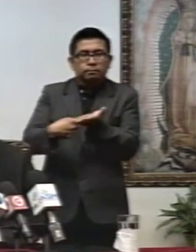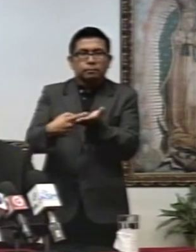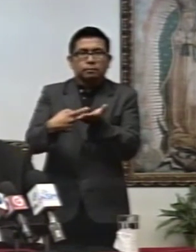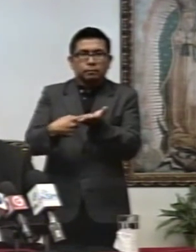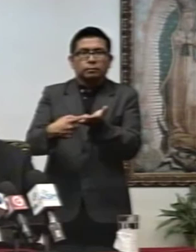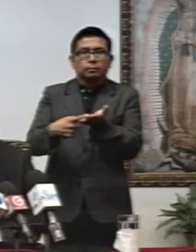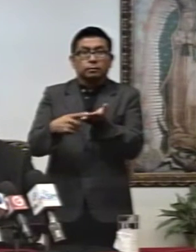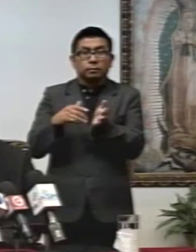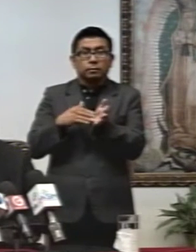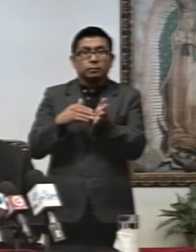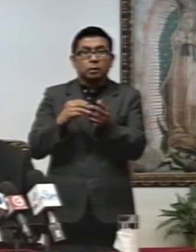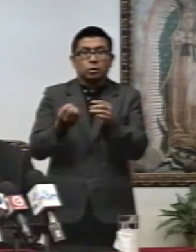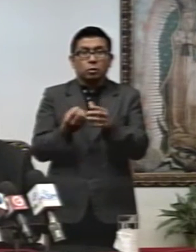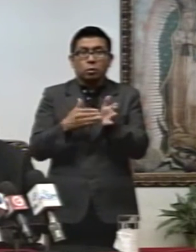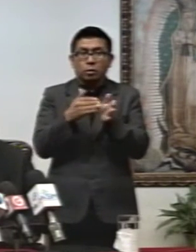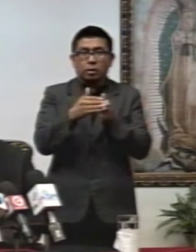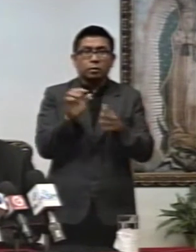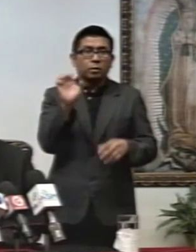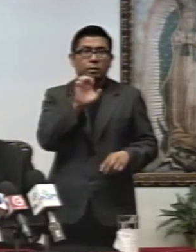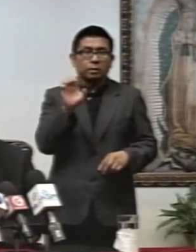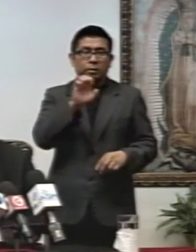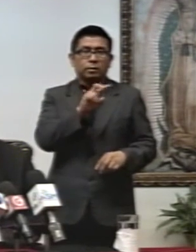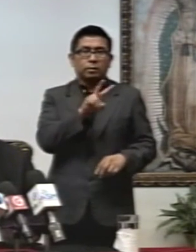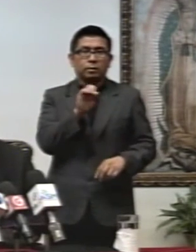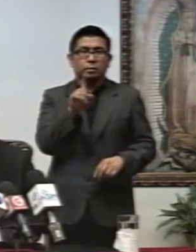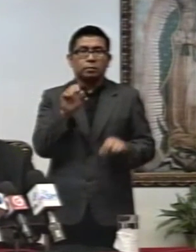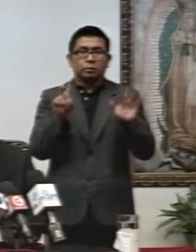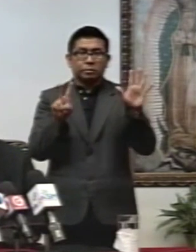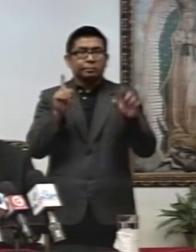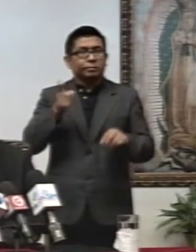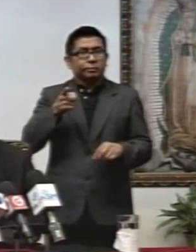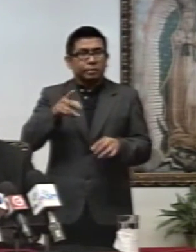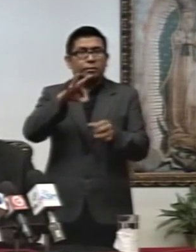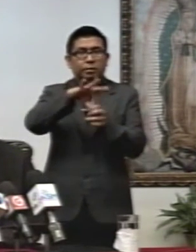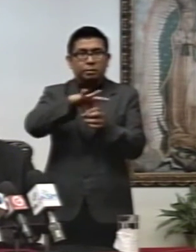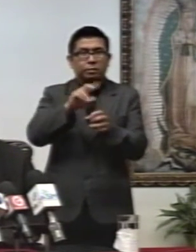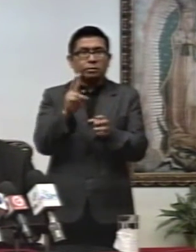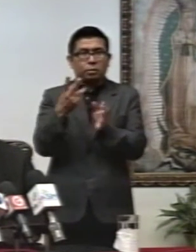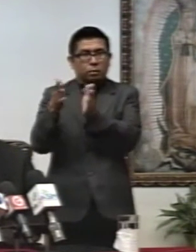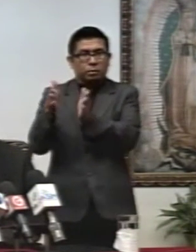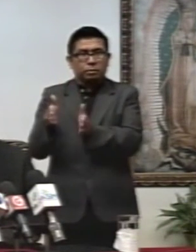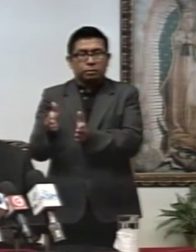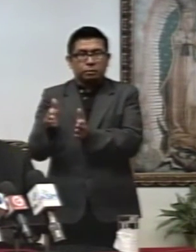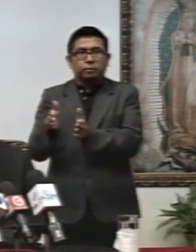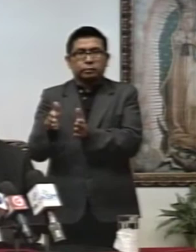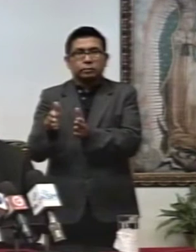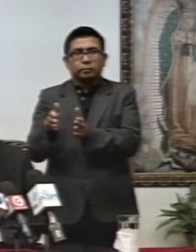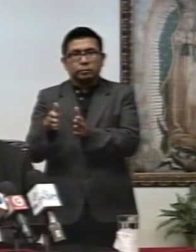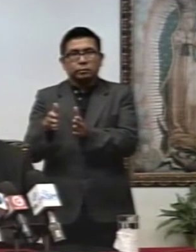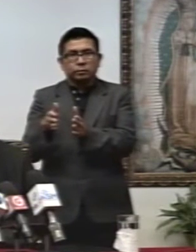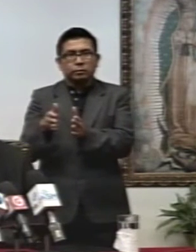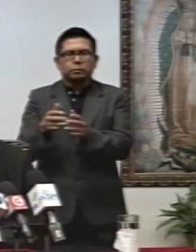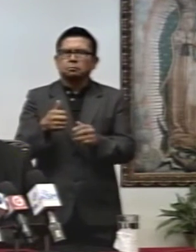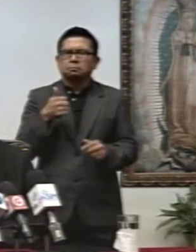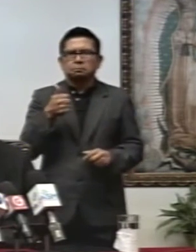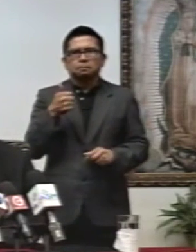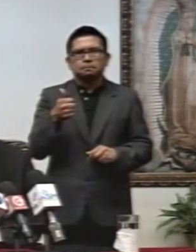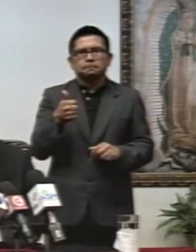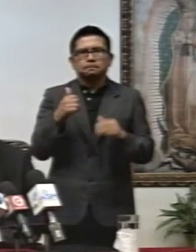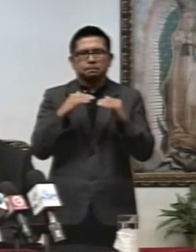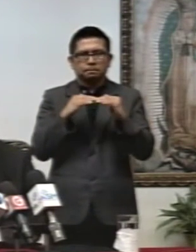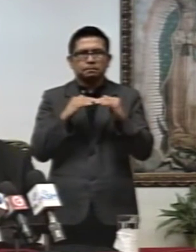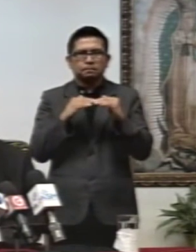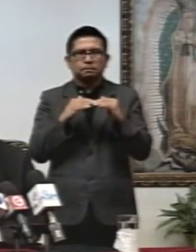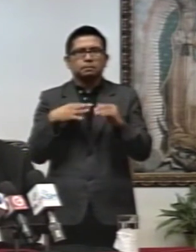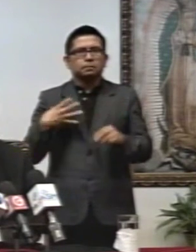al inicio del nuevo año, tiene que aprobarse la otra parte que quedó pendiente. Y qué bueno que también